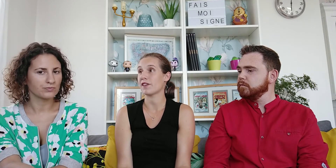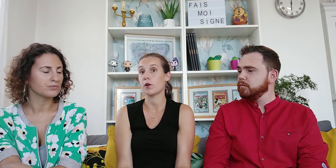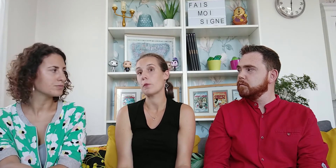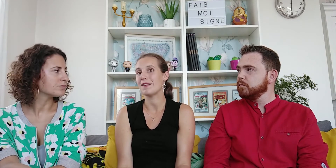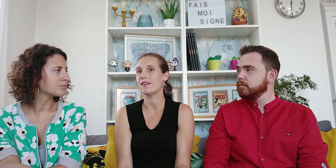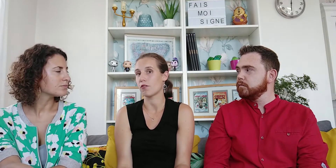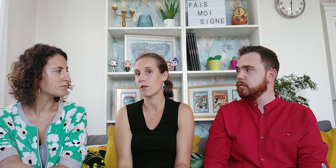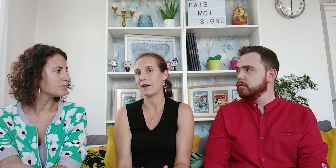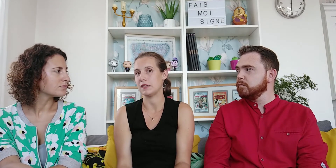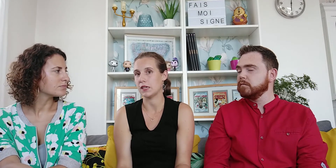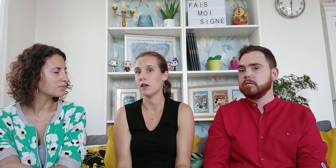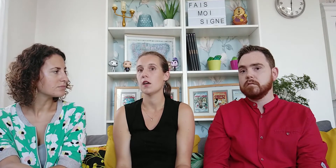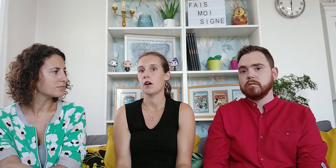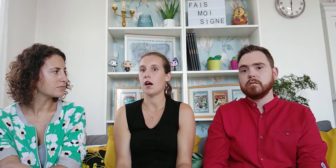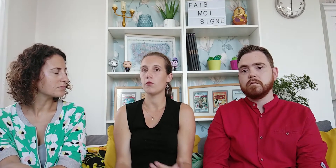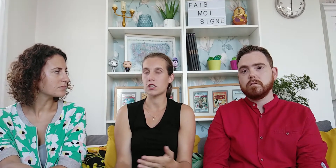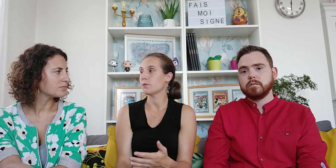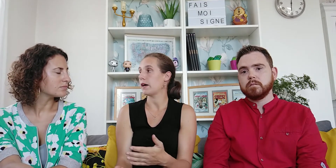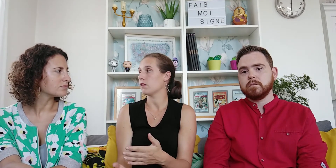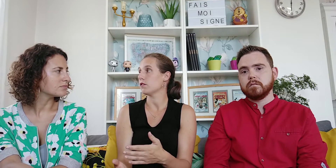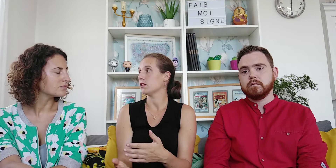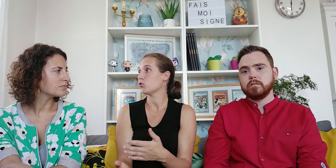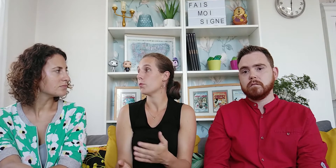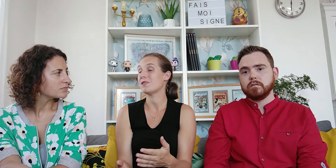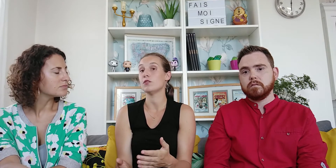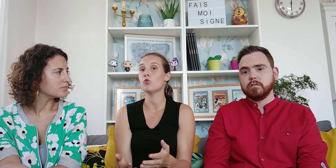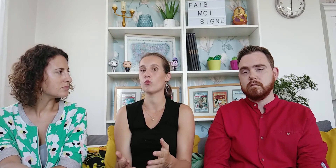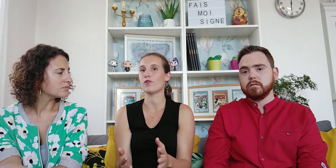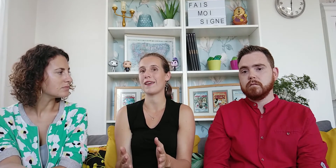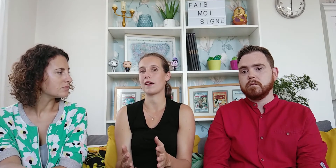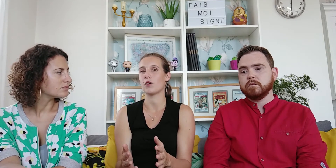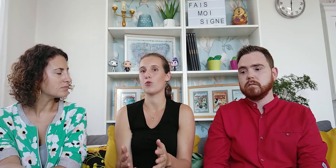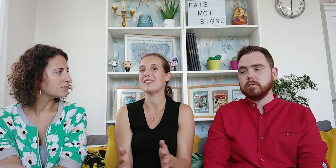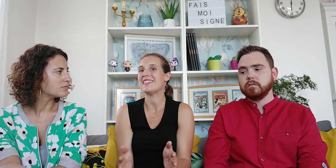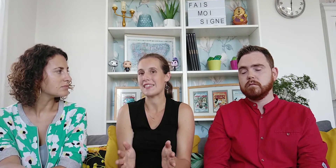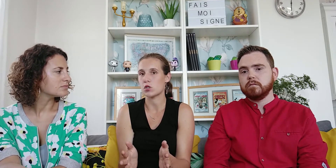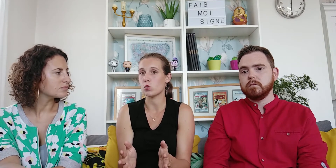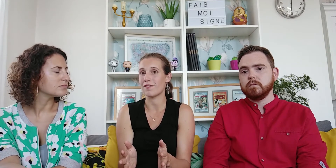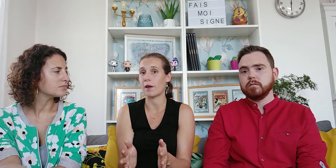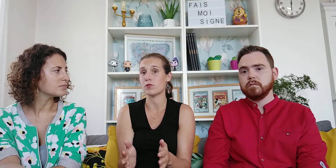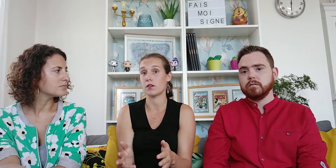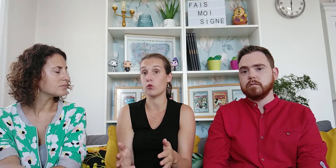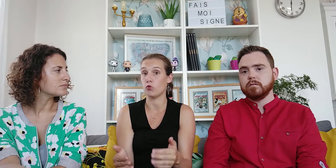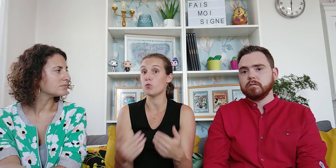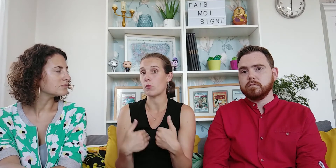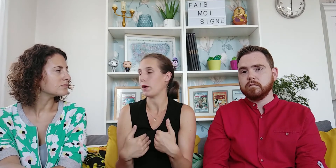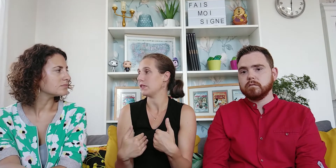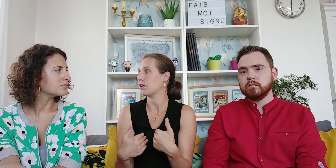quand même une langue pratiquée à l'origine par des sourds, même si nous on ne fait qu'une initiation, et vraiment nous-mêmes on pratique un